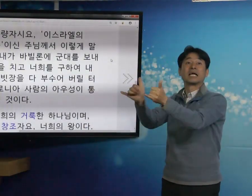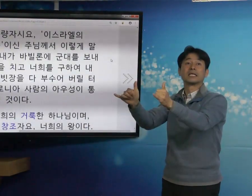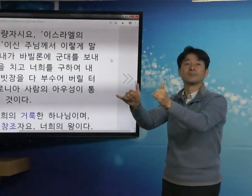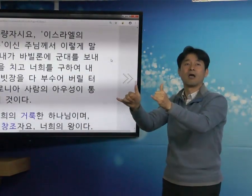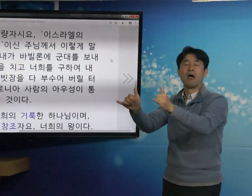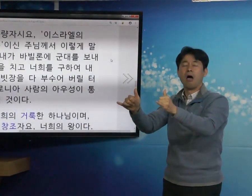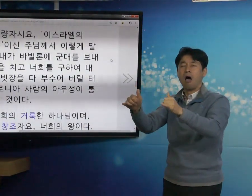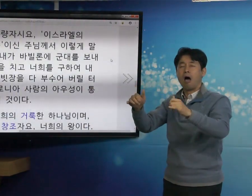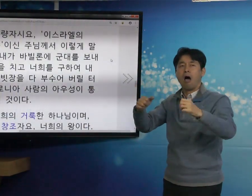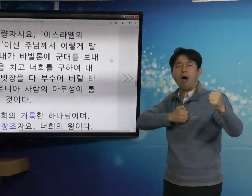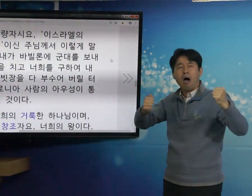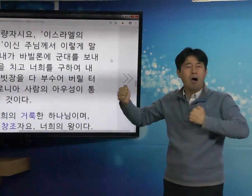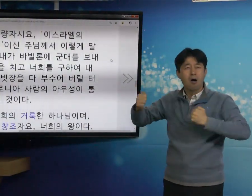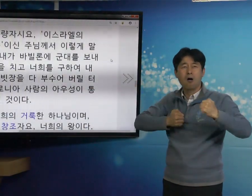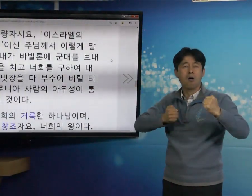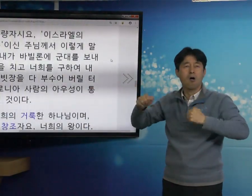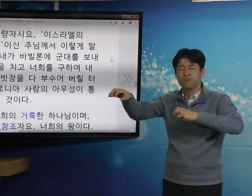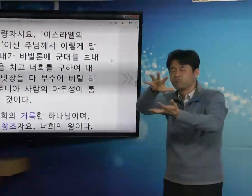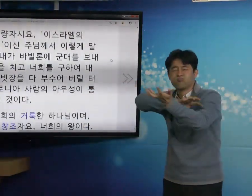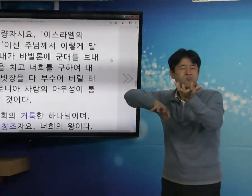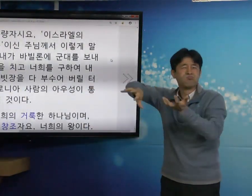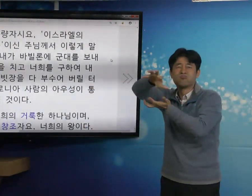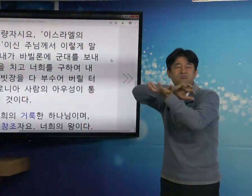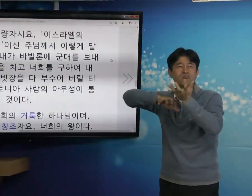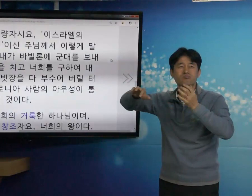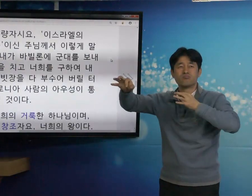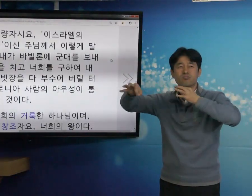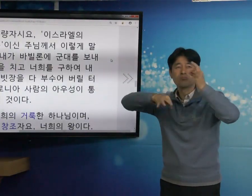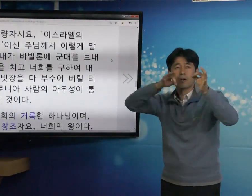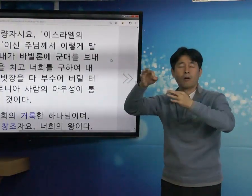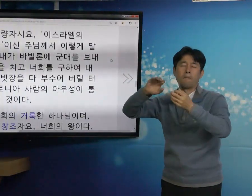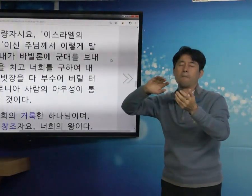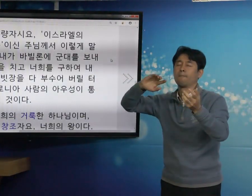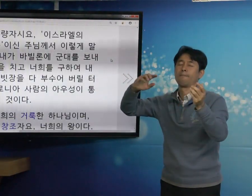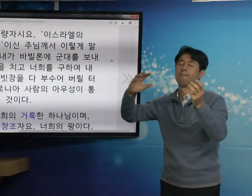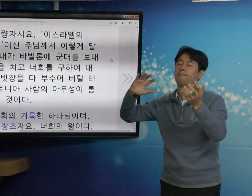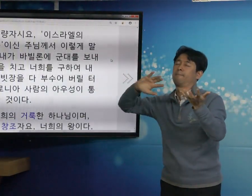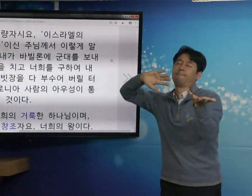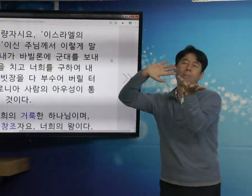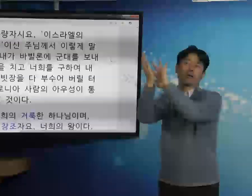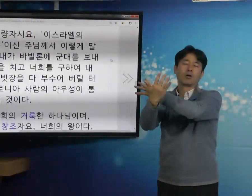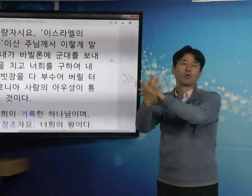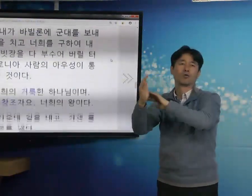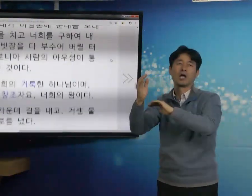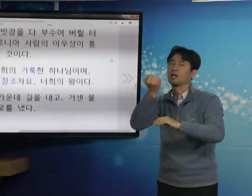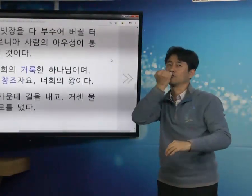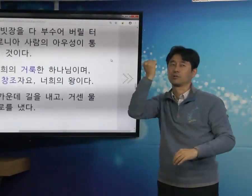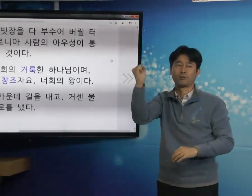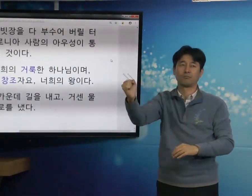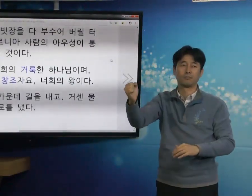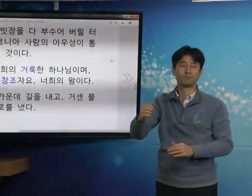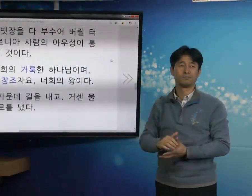바빌로니아 사람의 아우성이 통곡으로 바뀔 것이다.